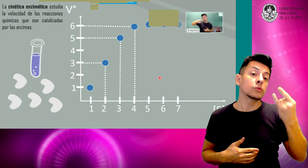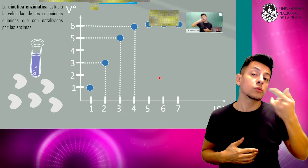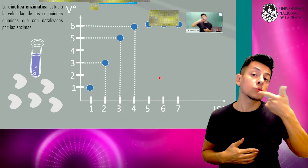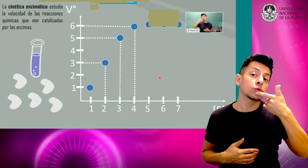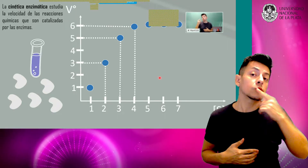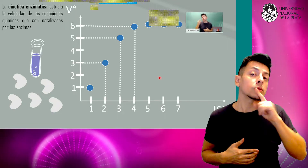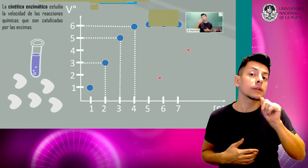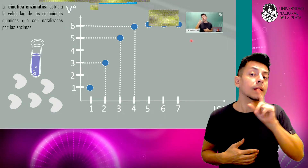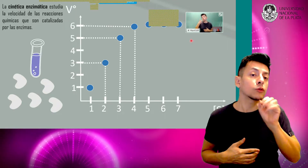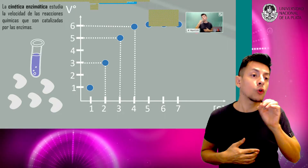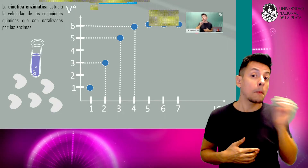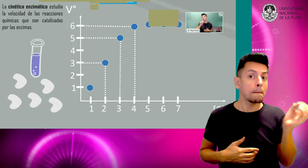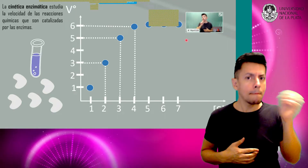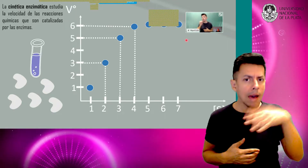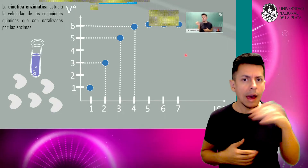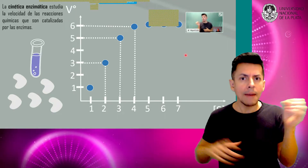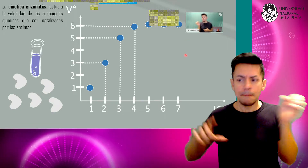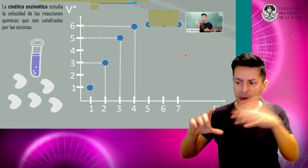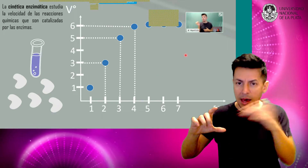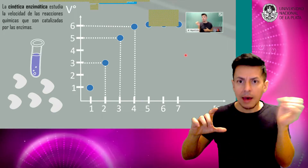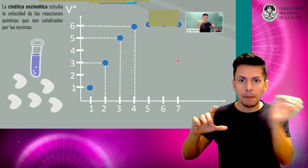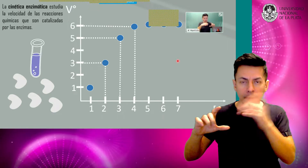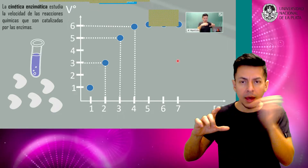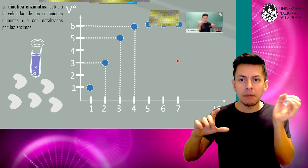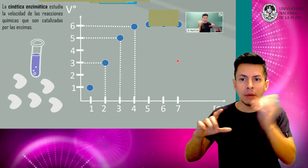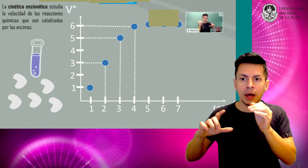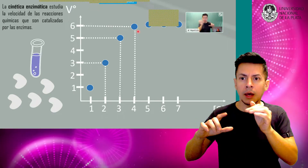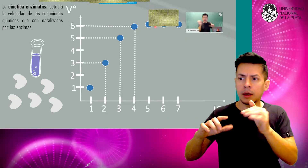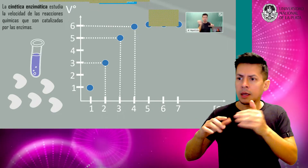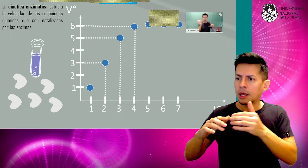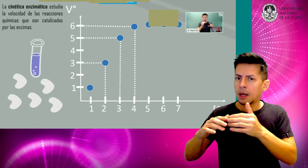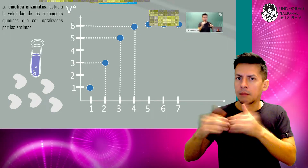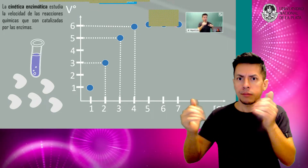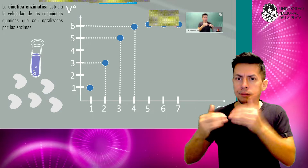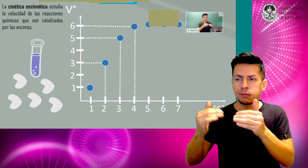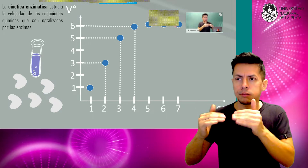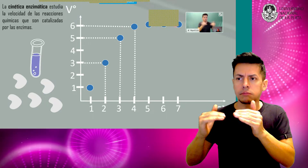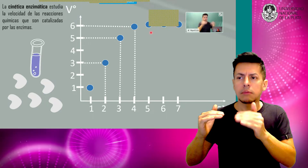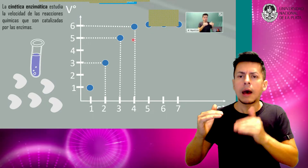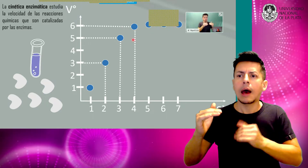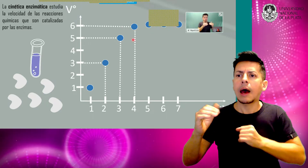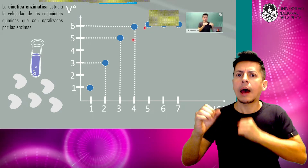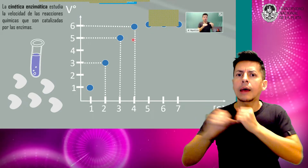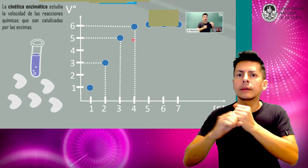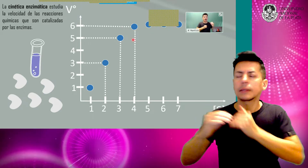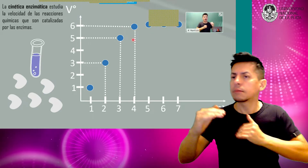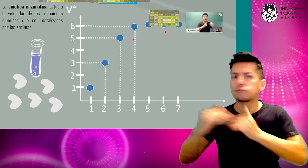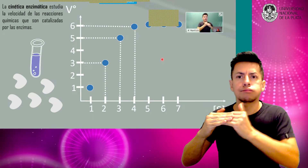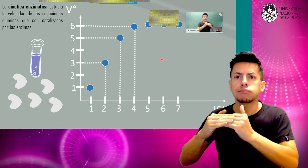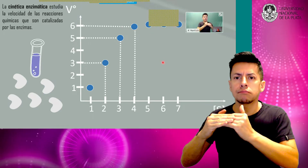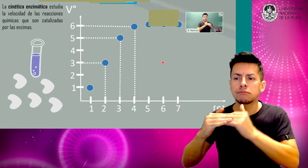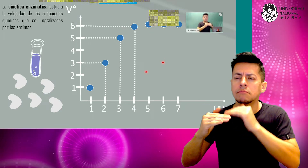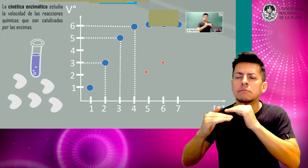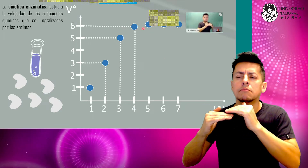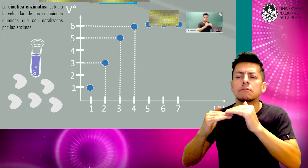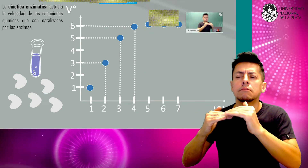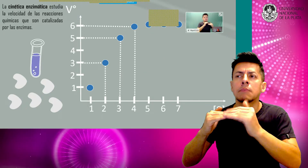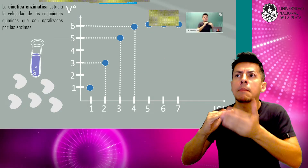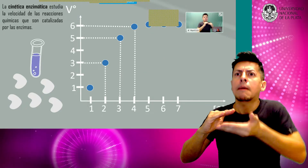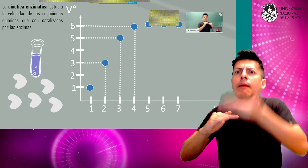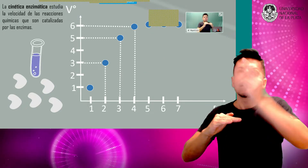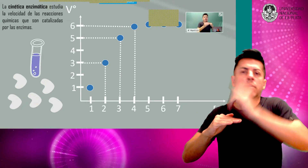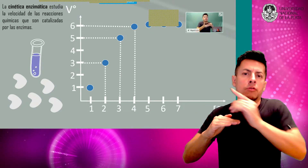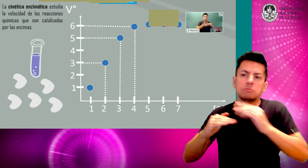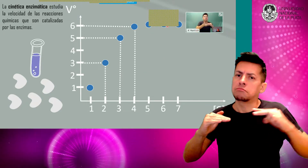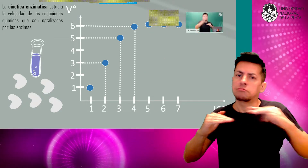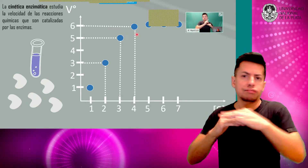sustrato, llega un momento en que la velocidad de reacción se plancha, ¿sí? Se vuelve constante. No puede aumentar más la